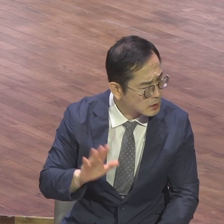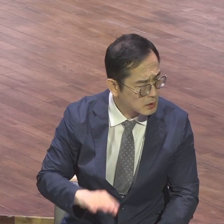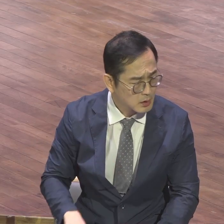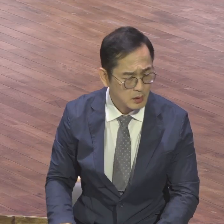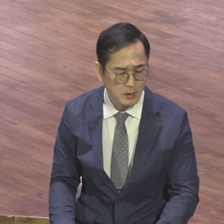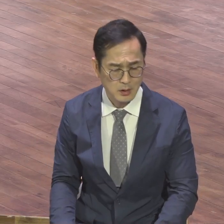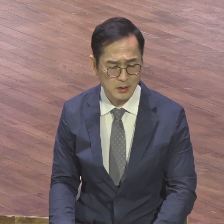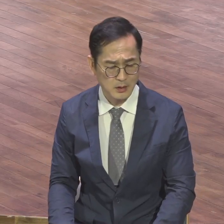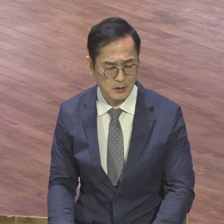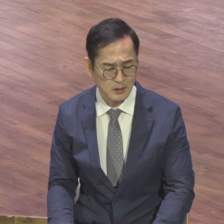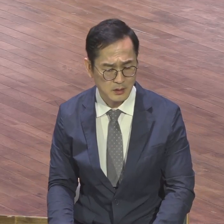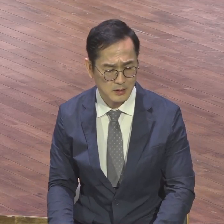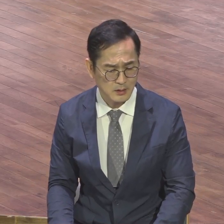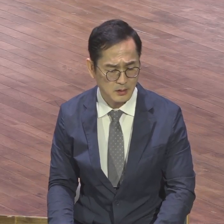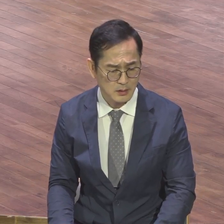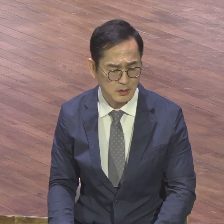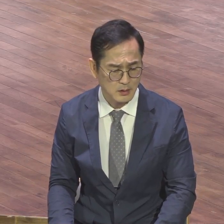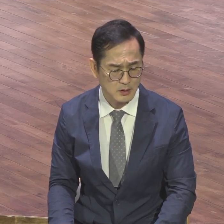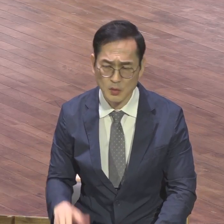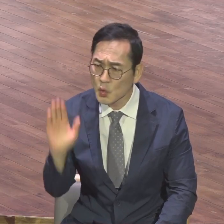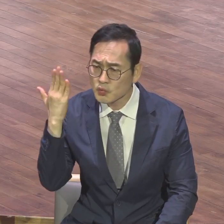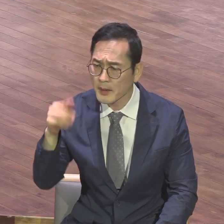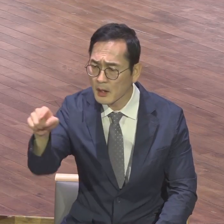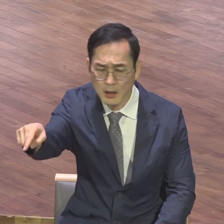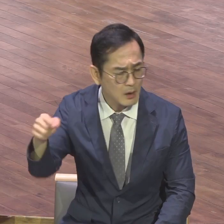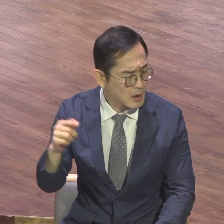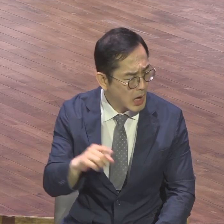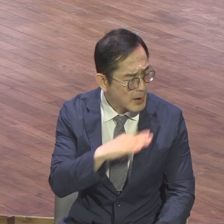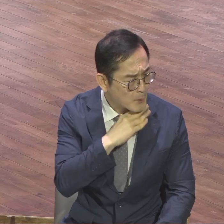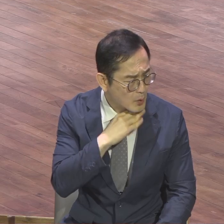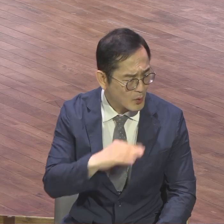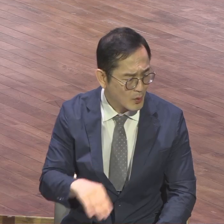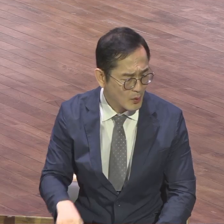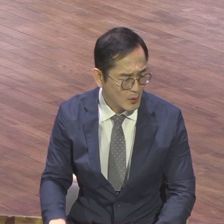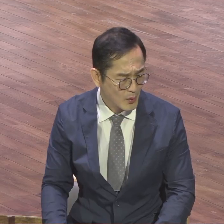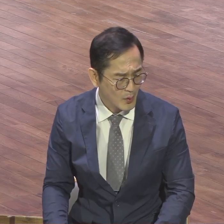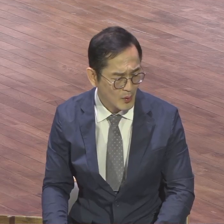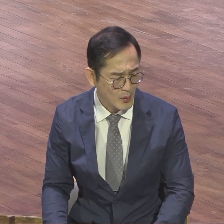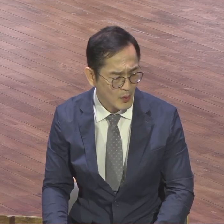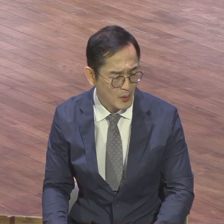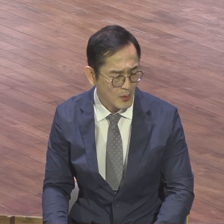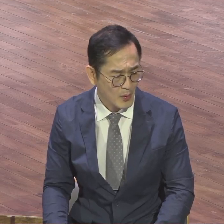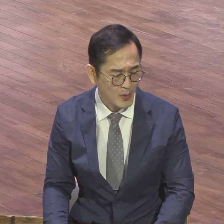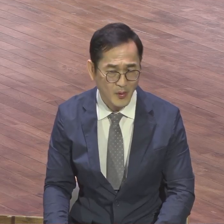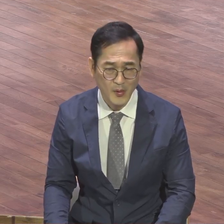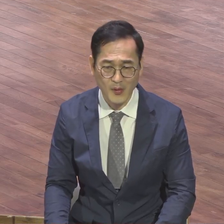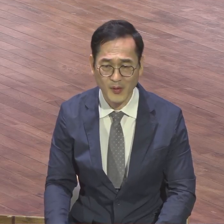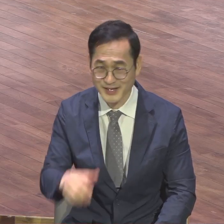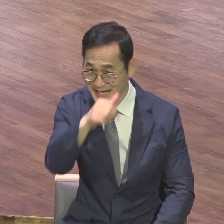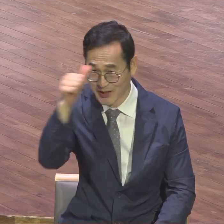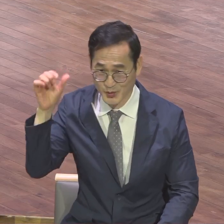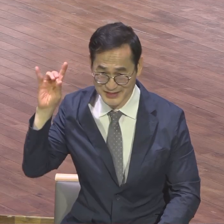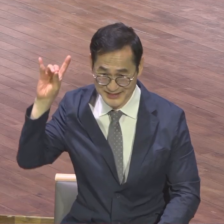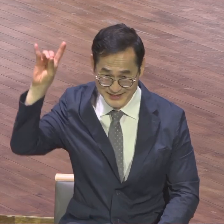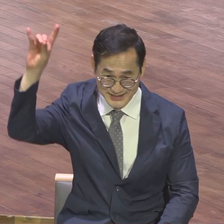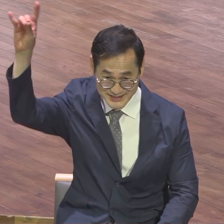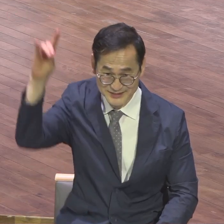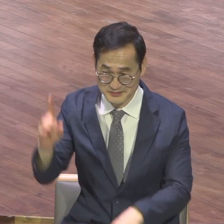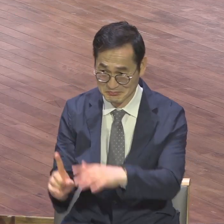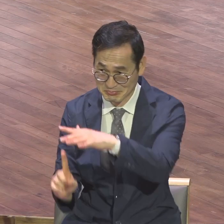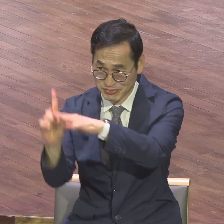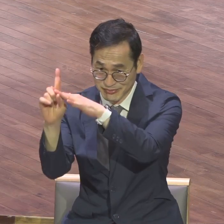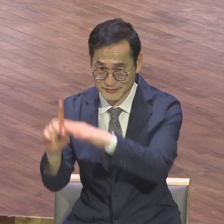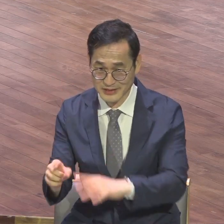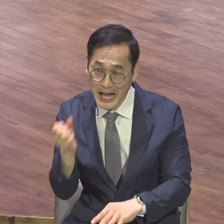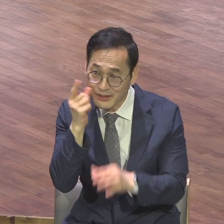요즘 이종아 A 장로가 잘 안 보여. 부부가 안는데 이종아 A 키 크거든요. 근데 지금 한